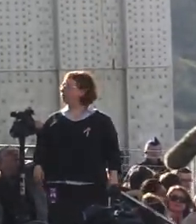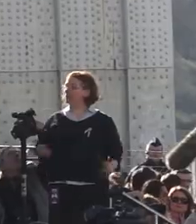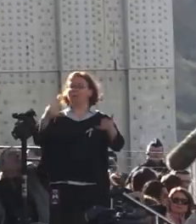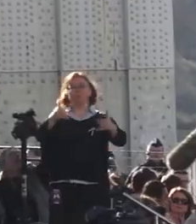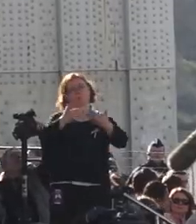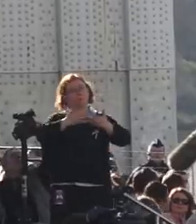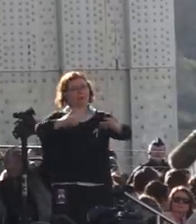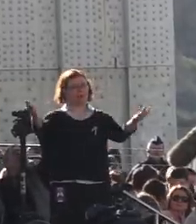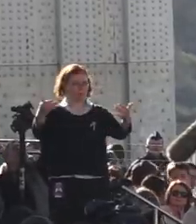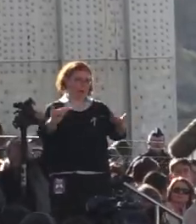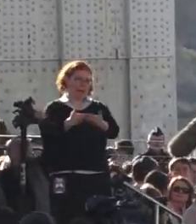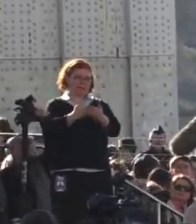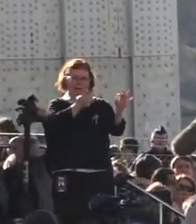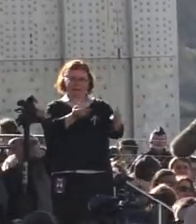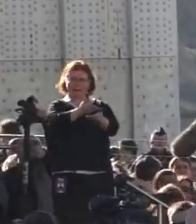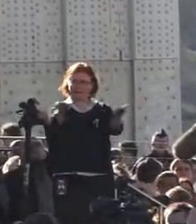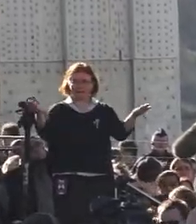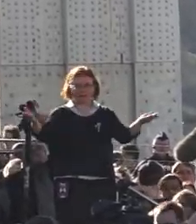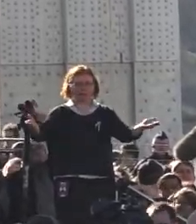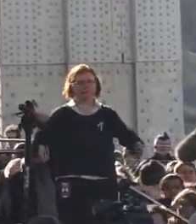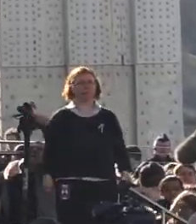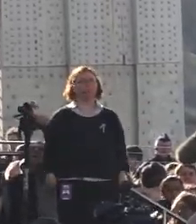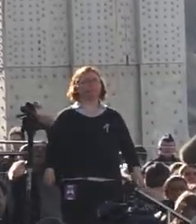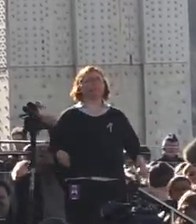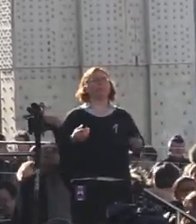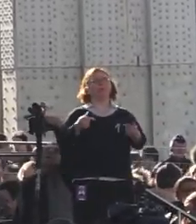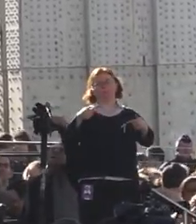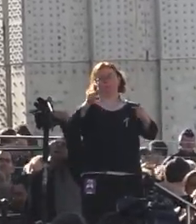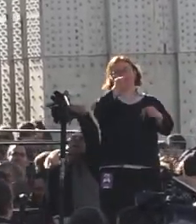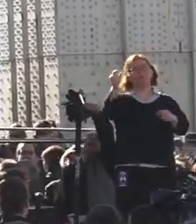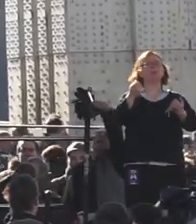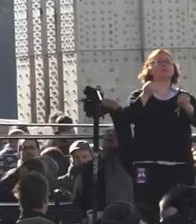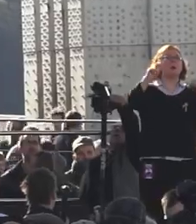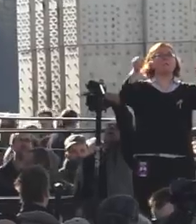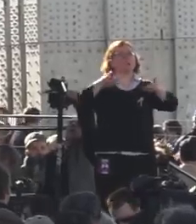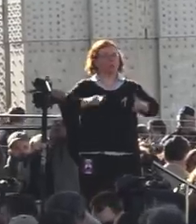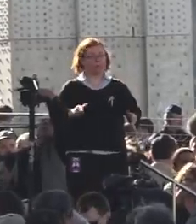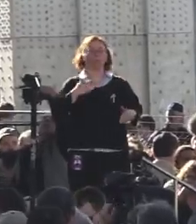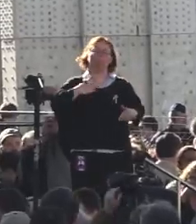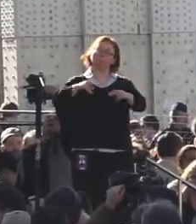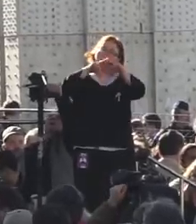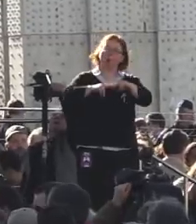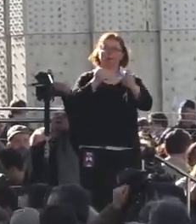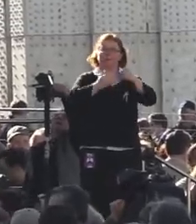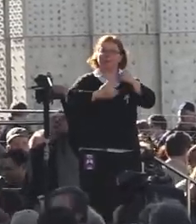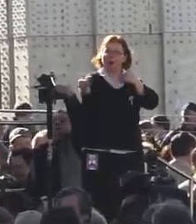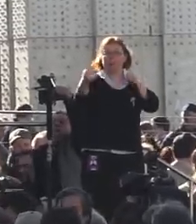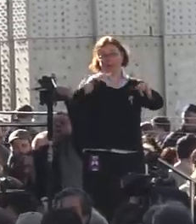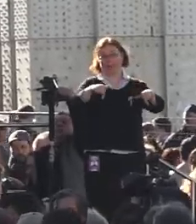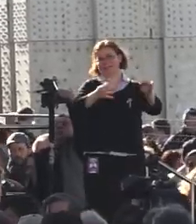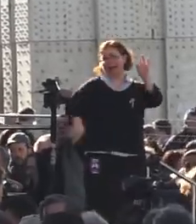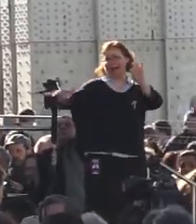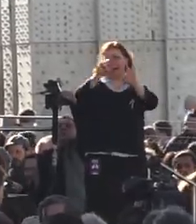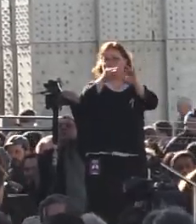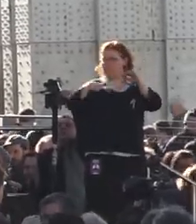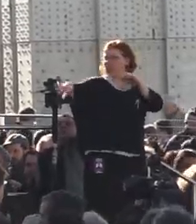Megnyitjuk most a rendezvényünket. Szabadnak születtünk, és szabadunk is szeretnénk maradni. Erről fog szólni a teljes